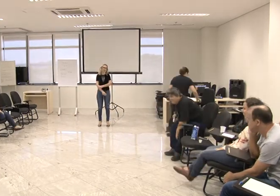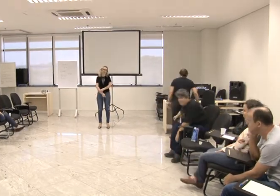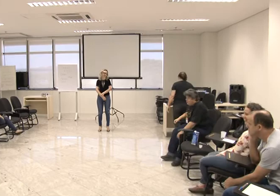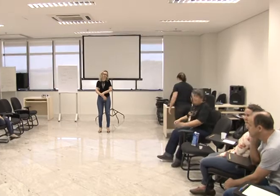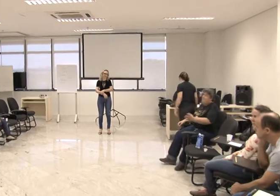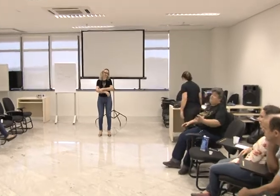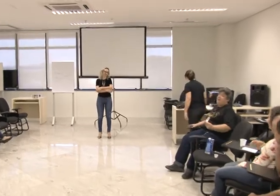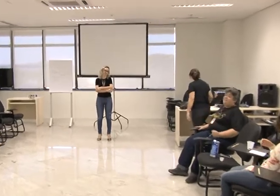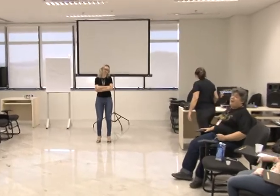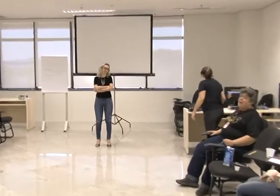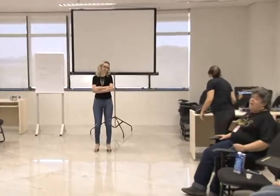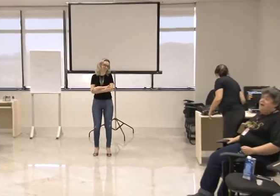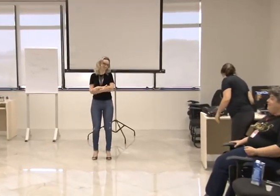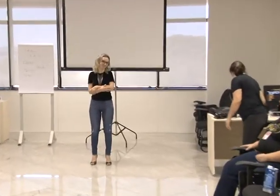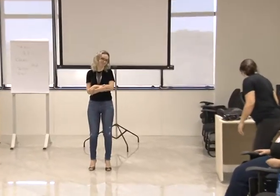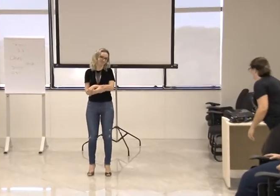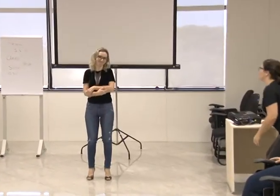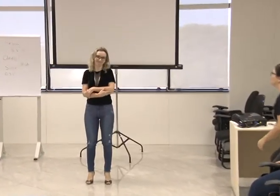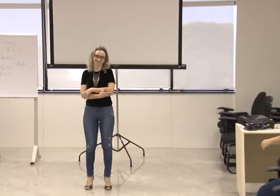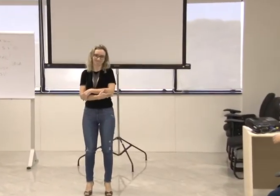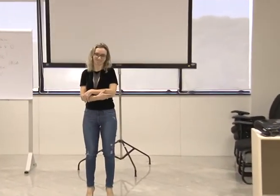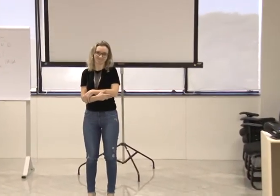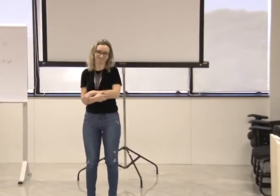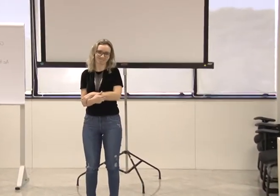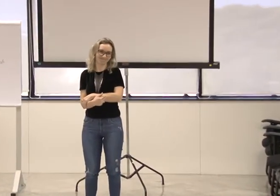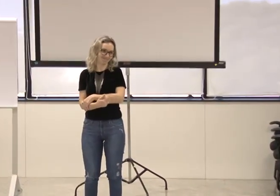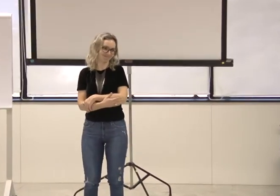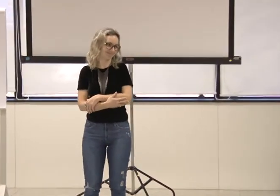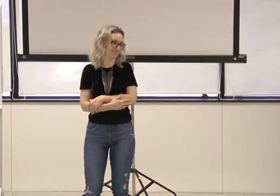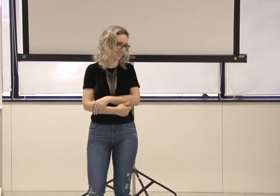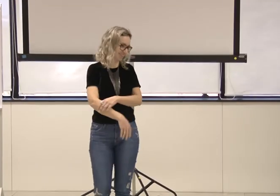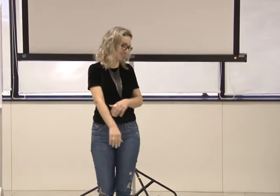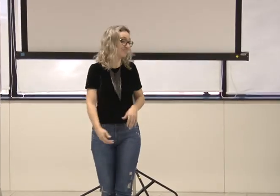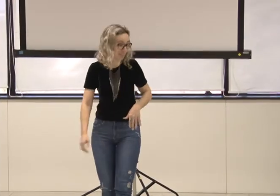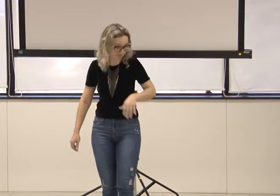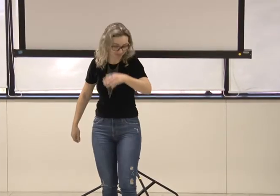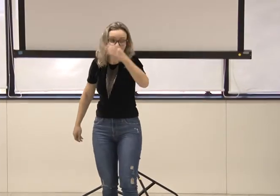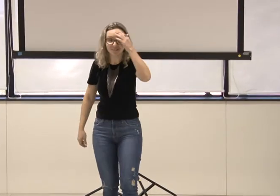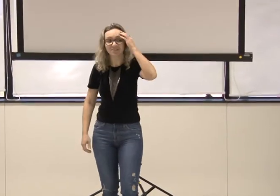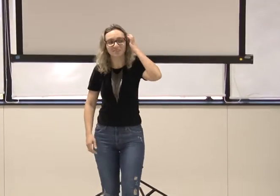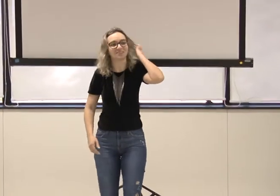Não teve força não, hein? Bora, vamos lá, acabou-se, vamos.